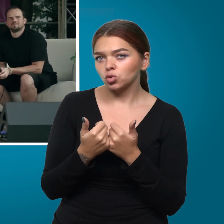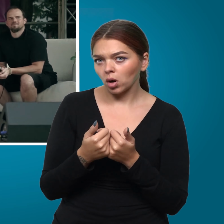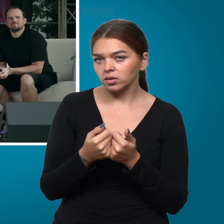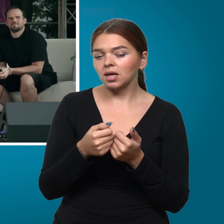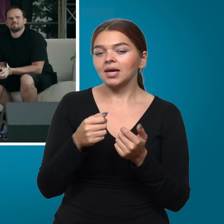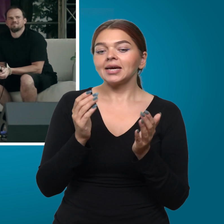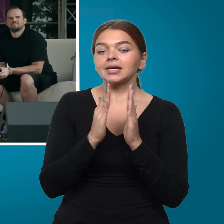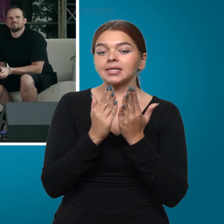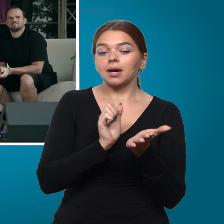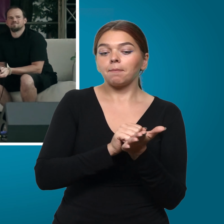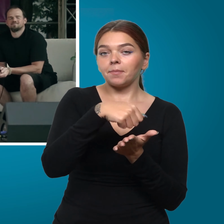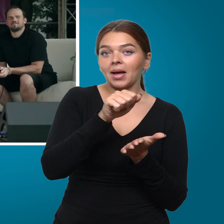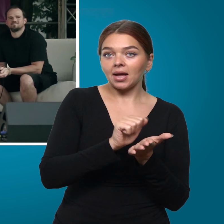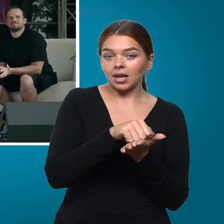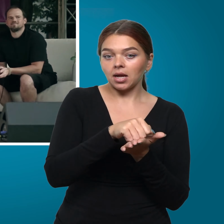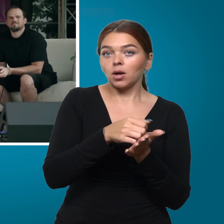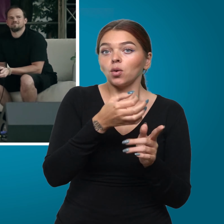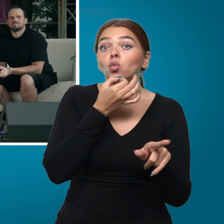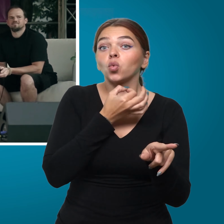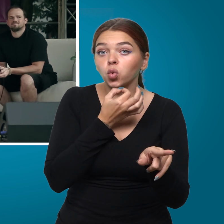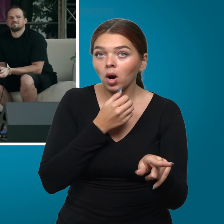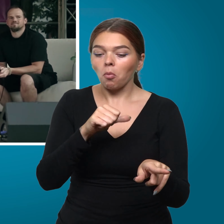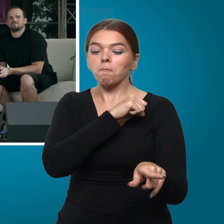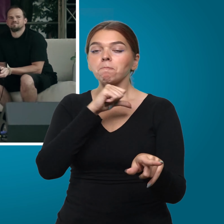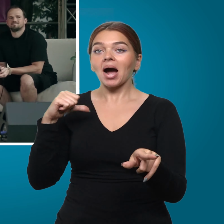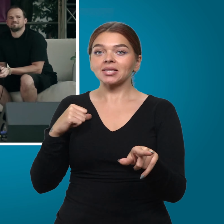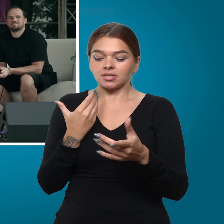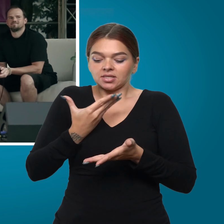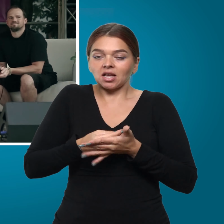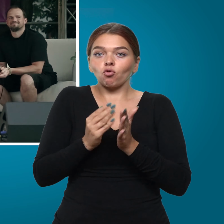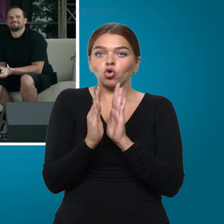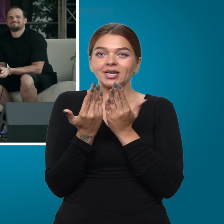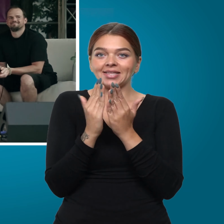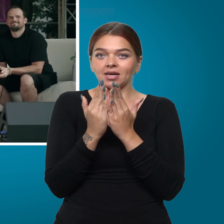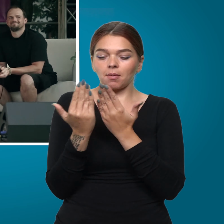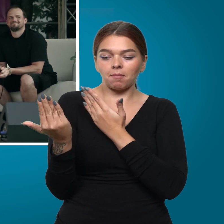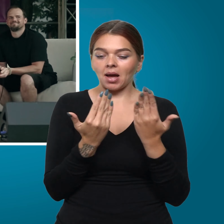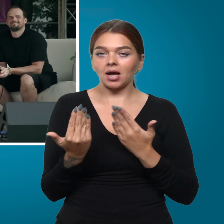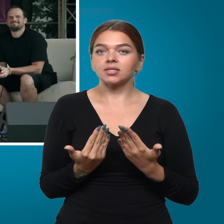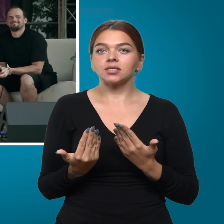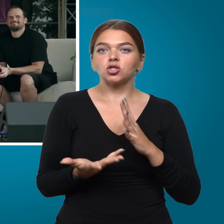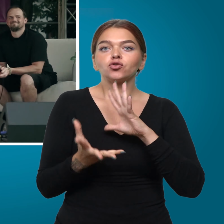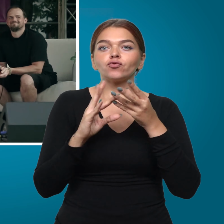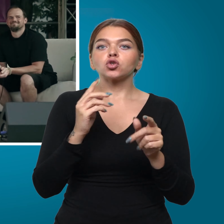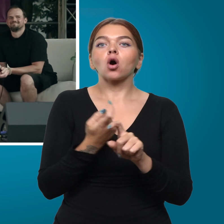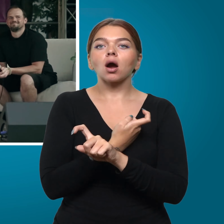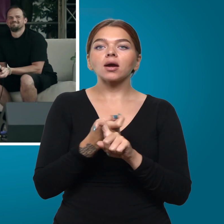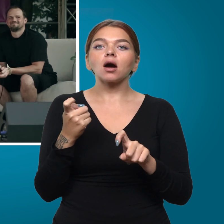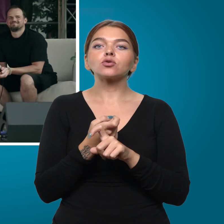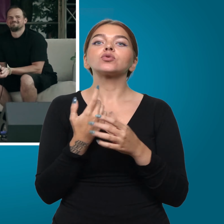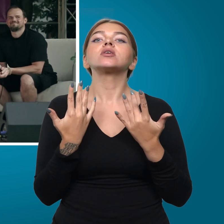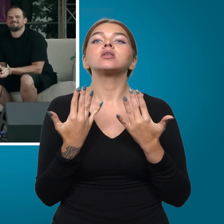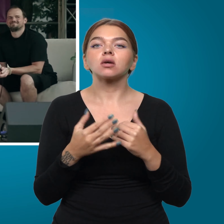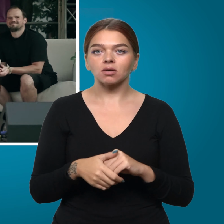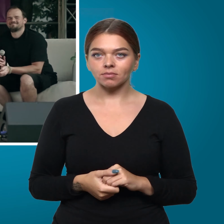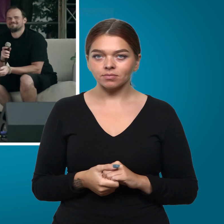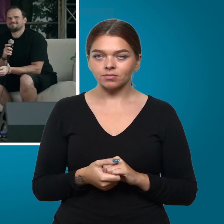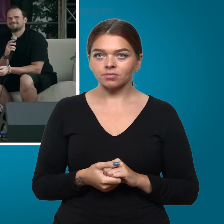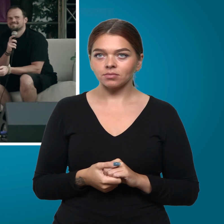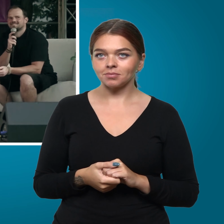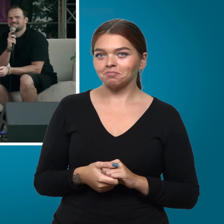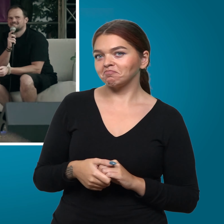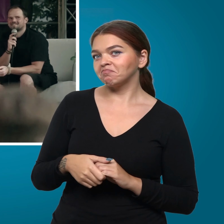kartų, kol išleidot knygą, ją perskaitėt patys, įskaitant, kad pirmą kartą, kai rašėt jau vienas kartas, ir Kiek kartų tai